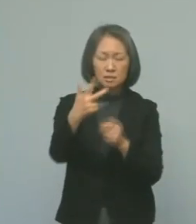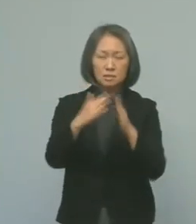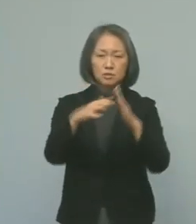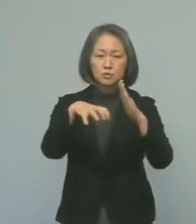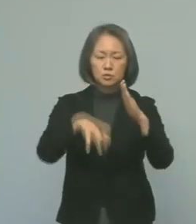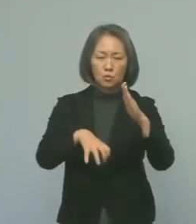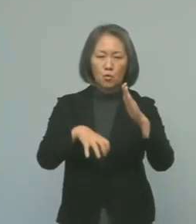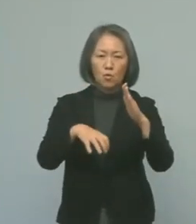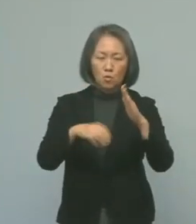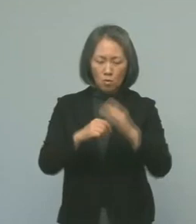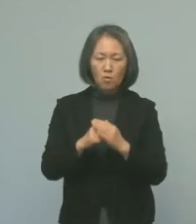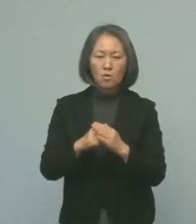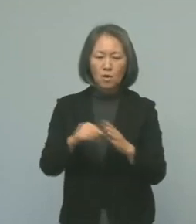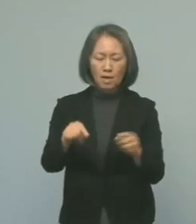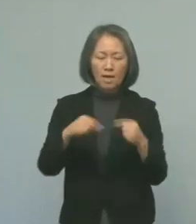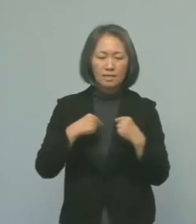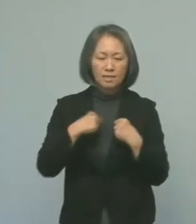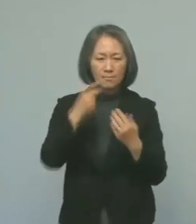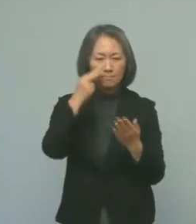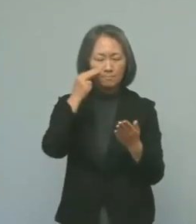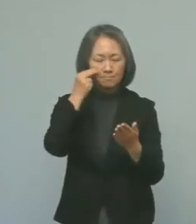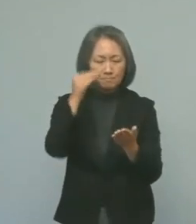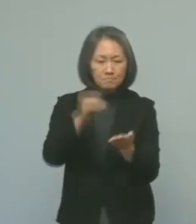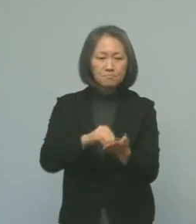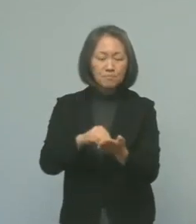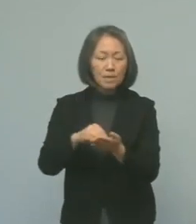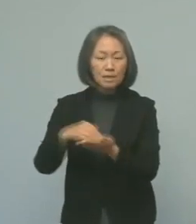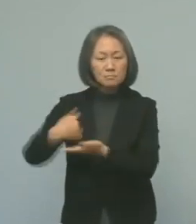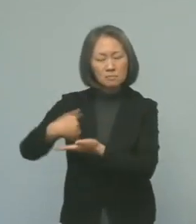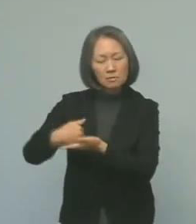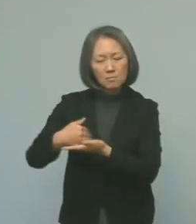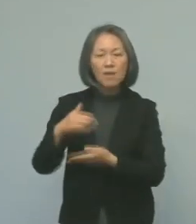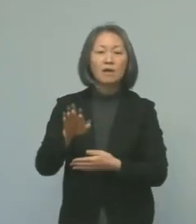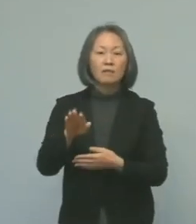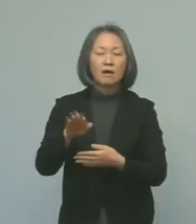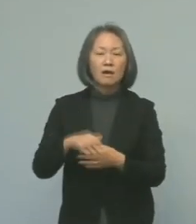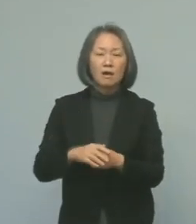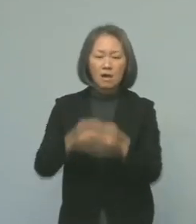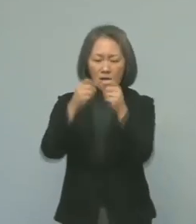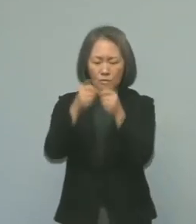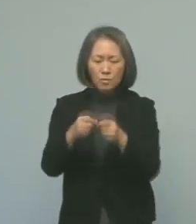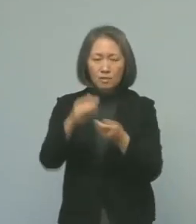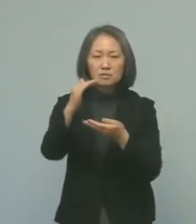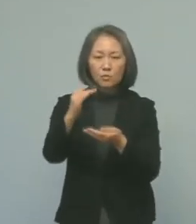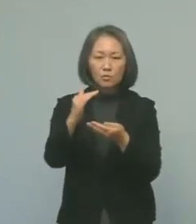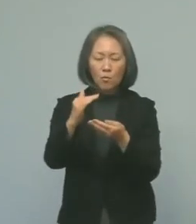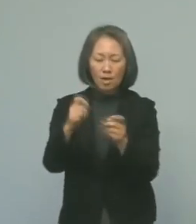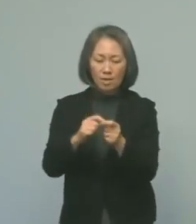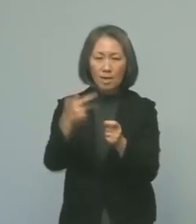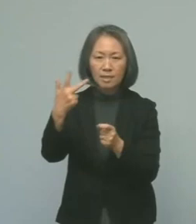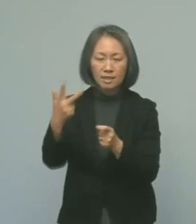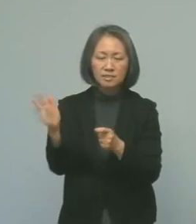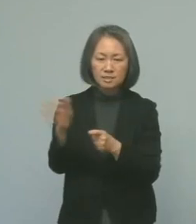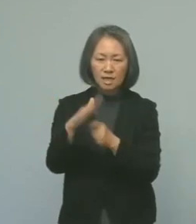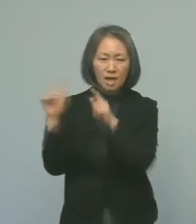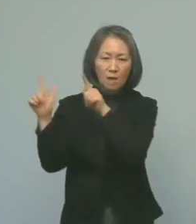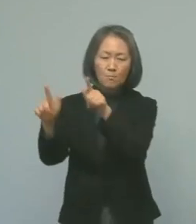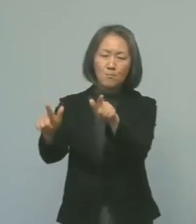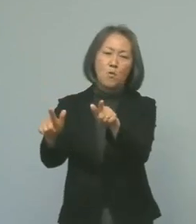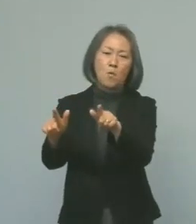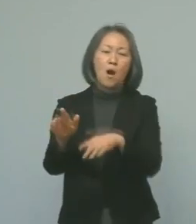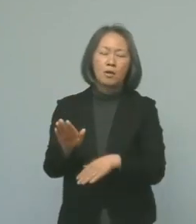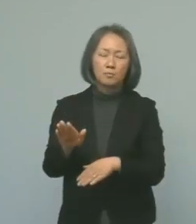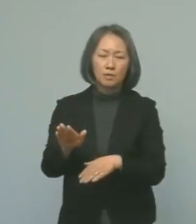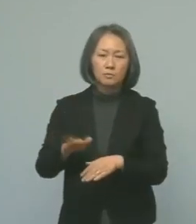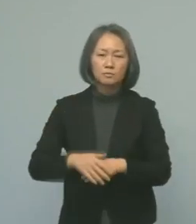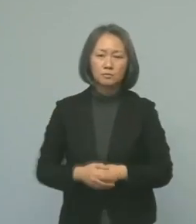いの方の感染が判明したと聞いております。詳細につきましては山形市から発表がある